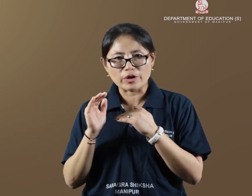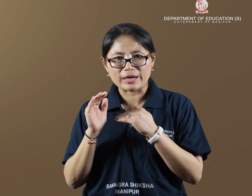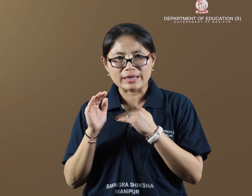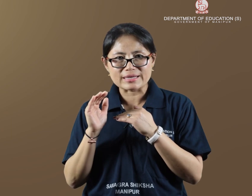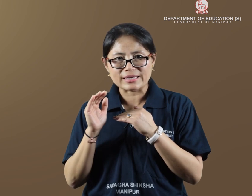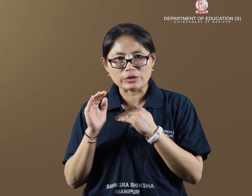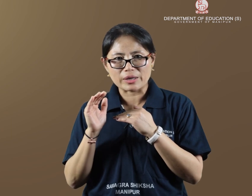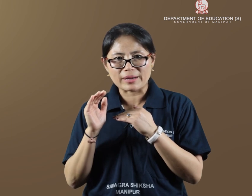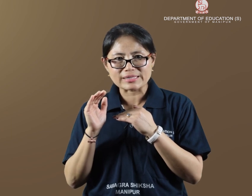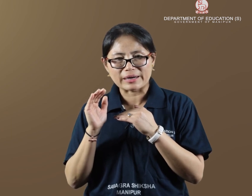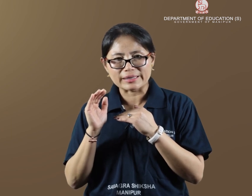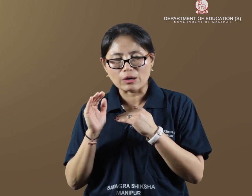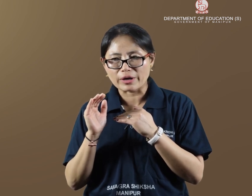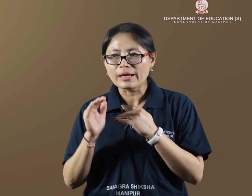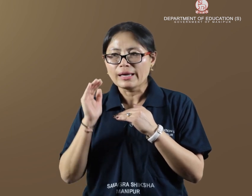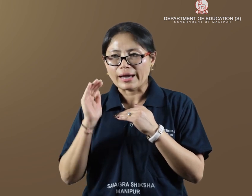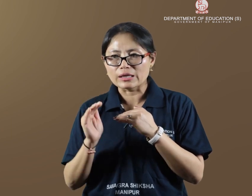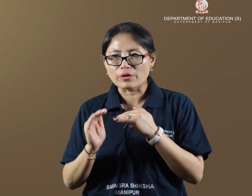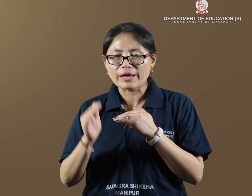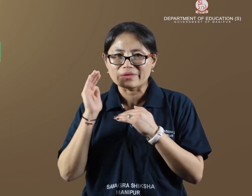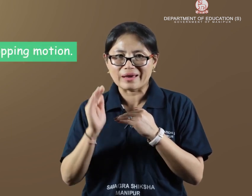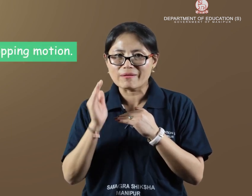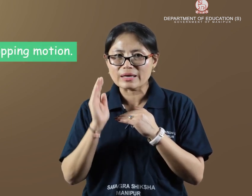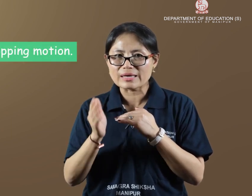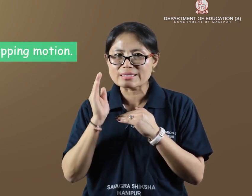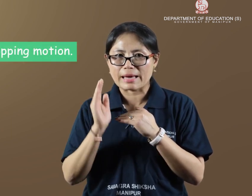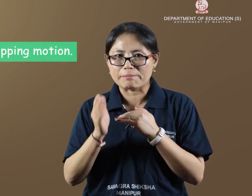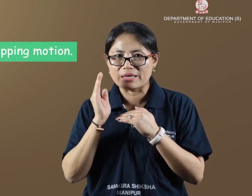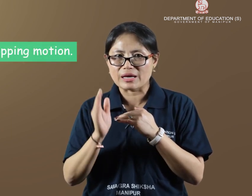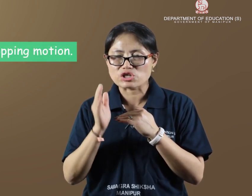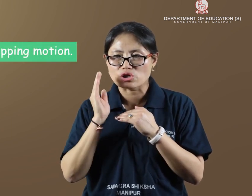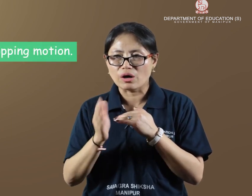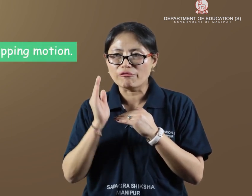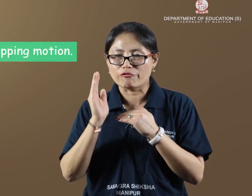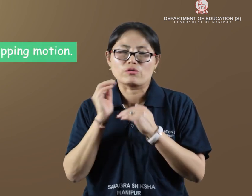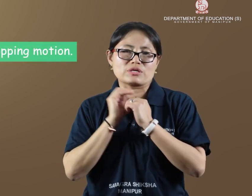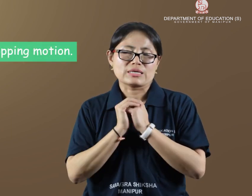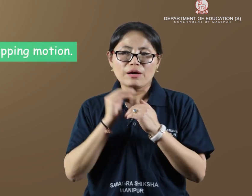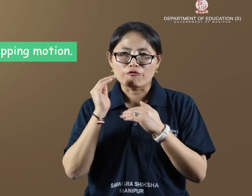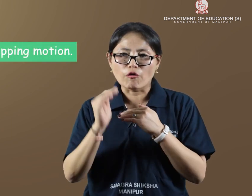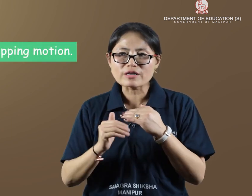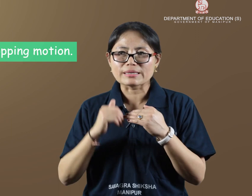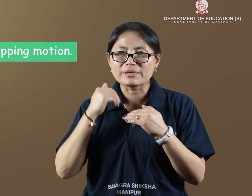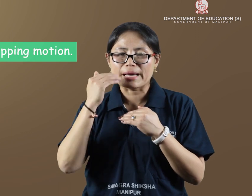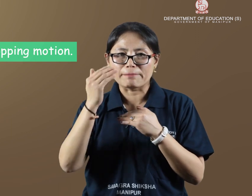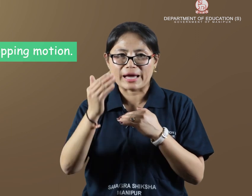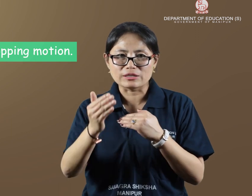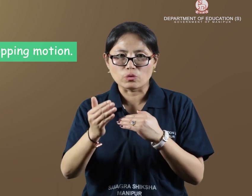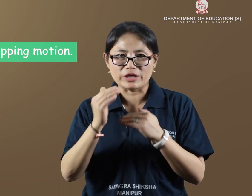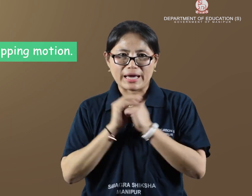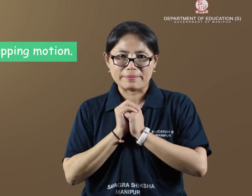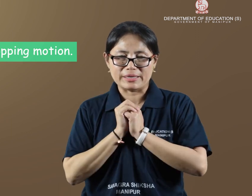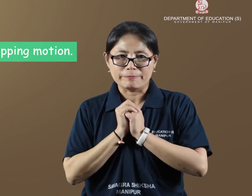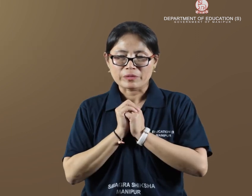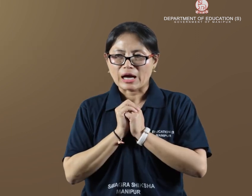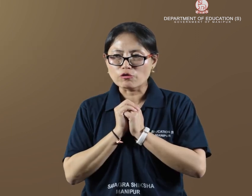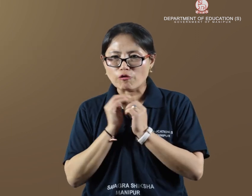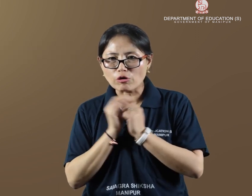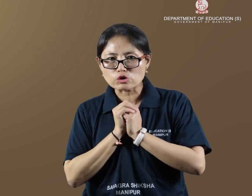kari understand tore mang part ta yau khre kai do re there is application of force force amadi apply to wi hai bani adu force to